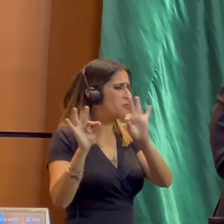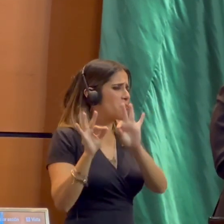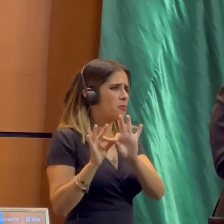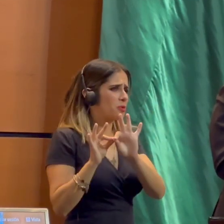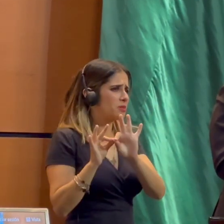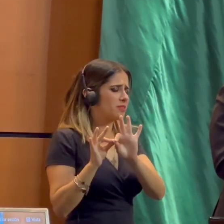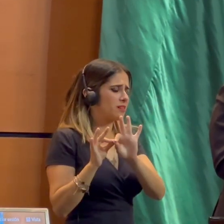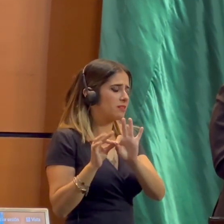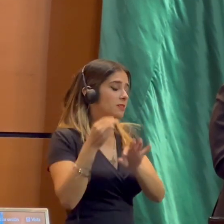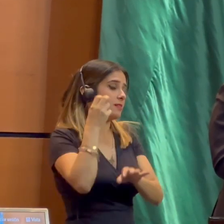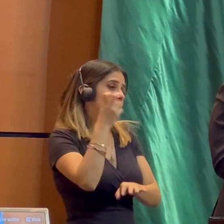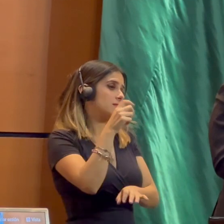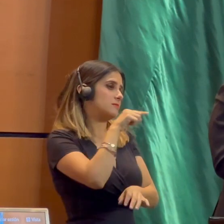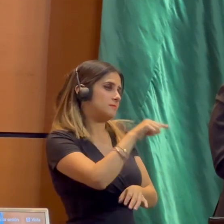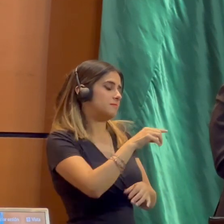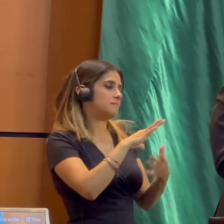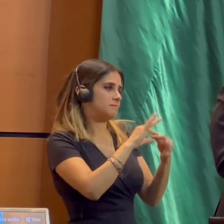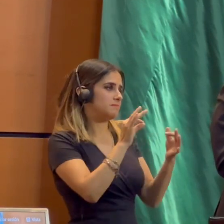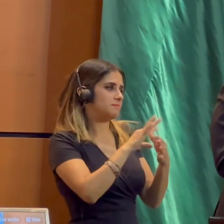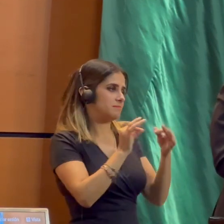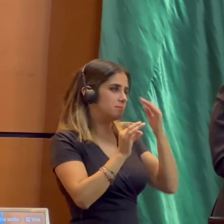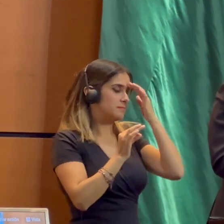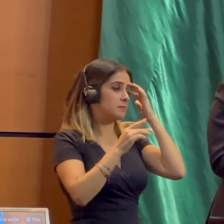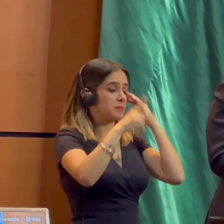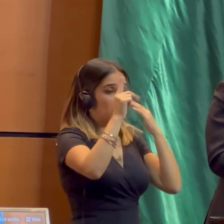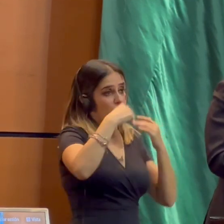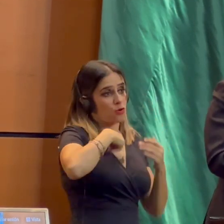んできたのは、民主主義は